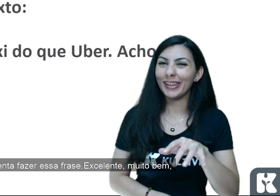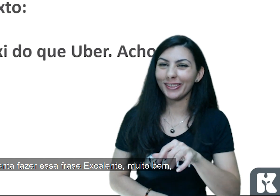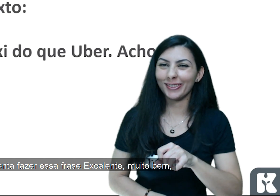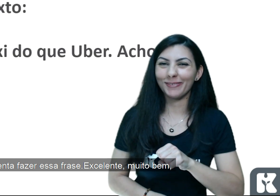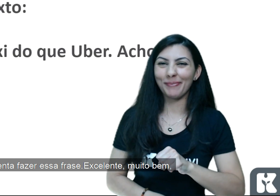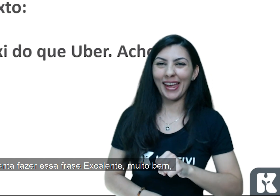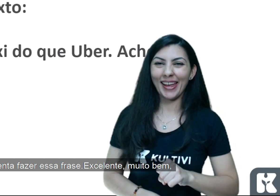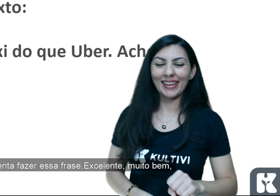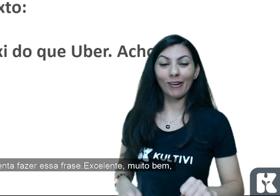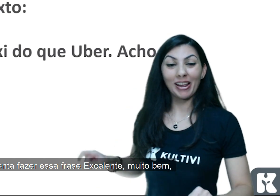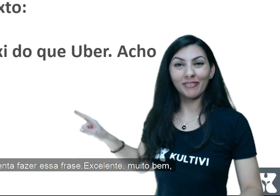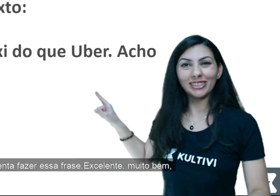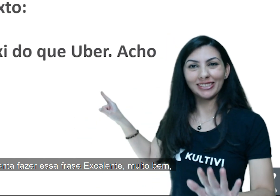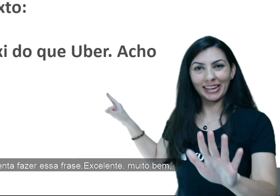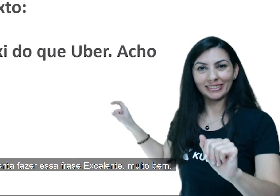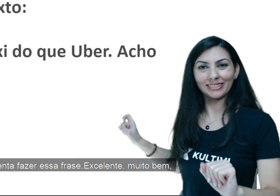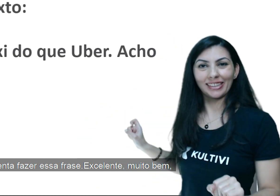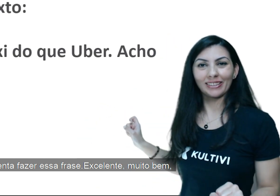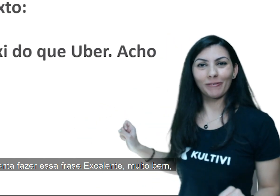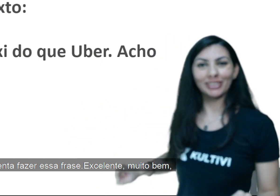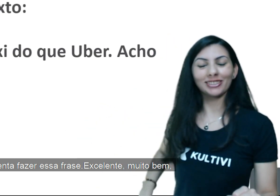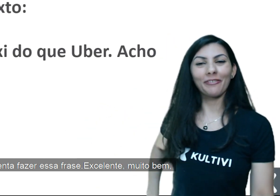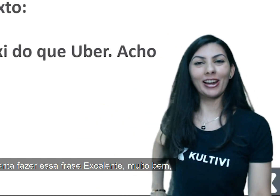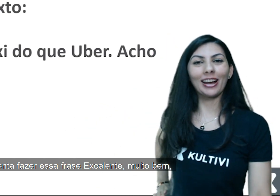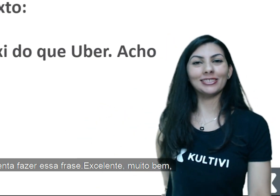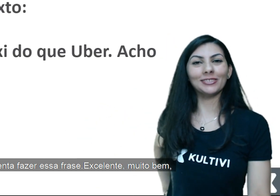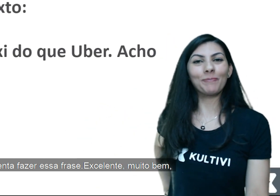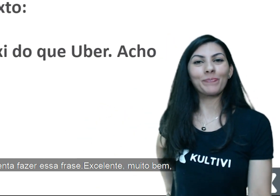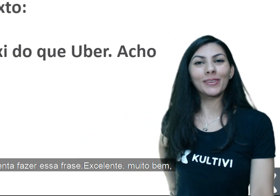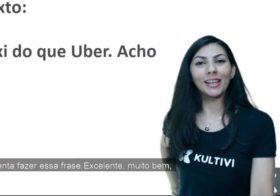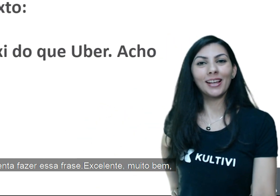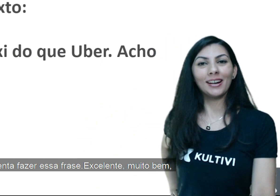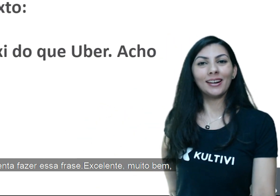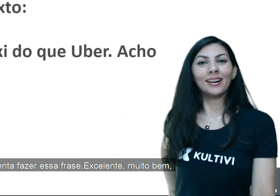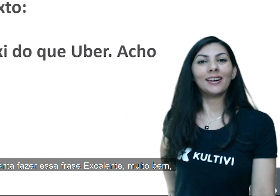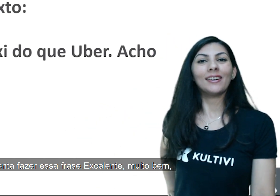Muito bem Agora Vou cheio Tenta fazer essa frase